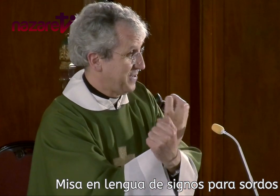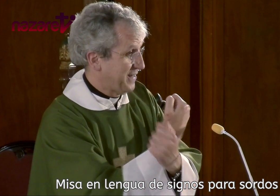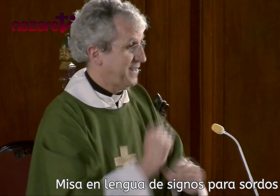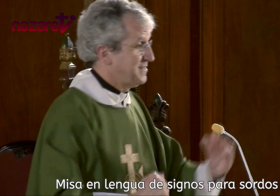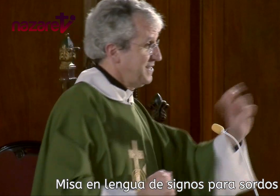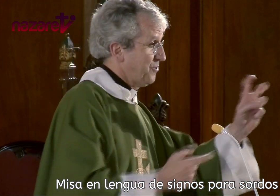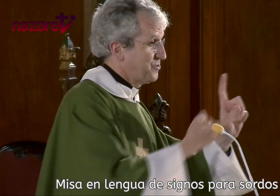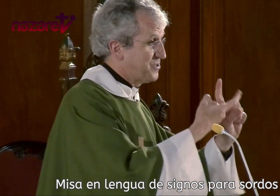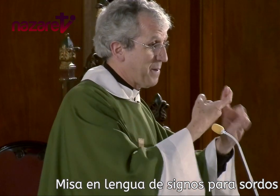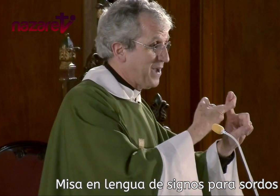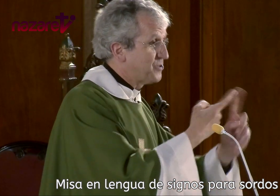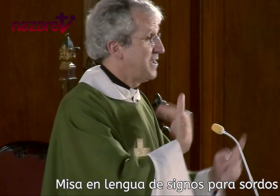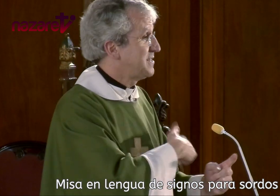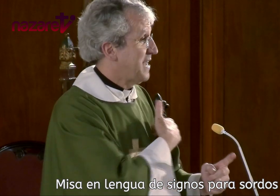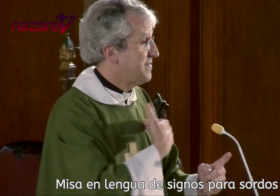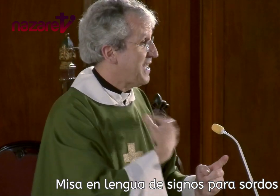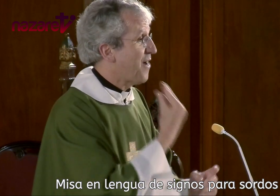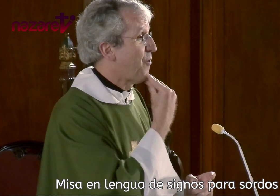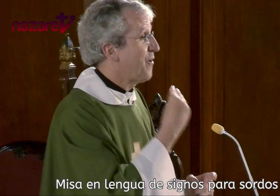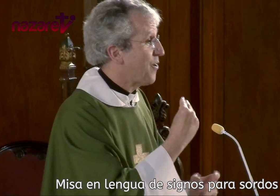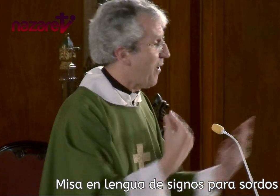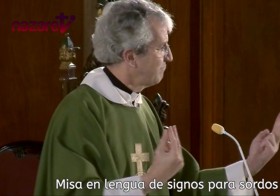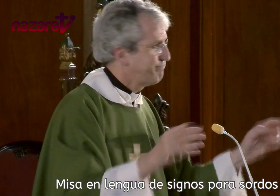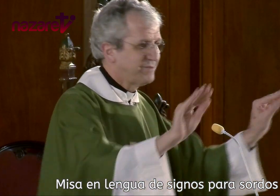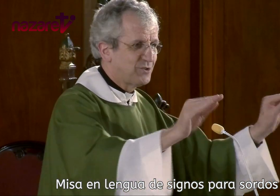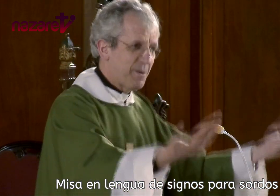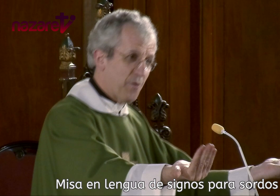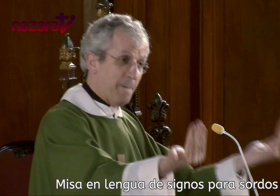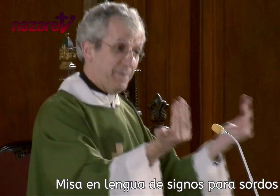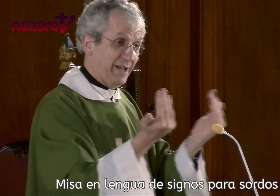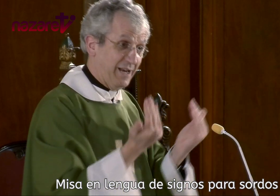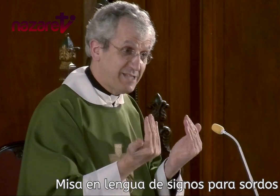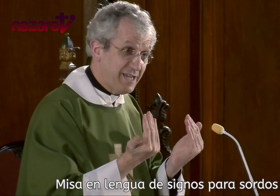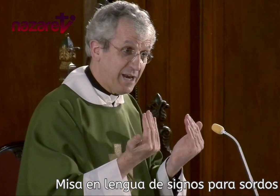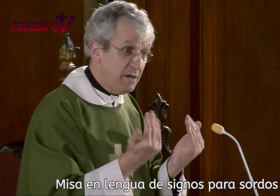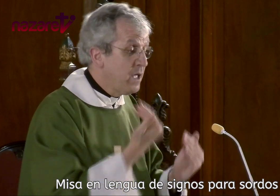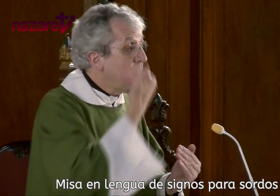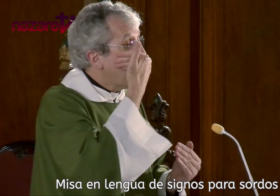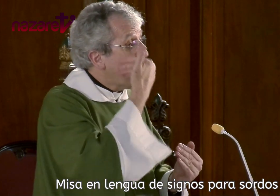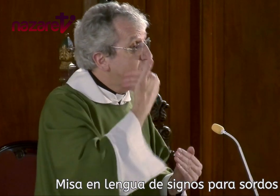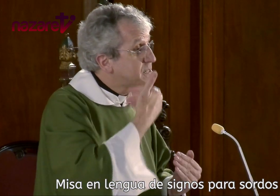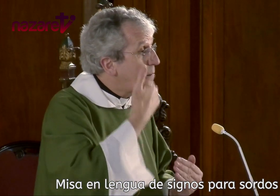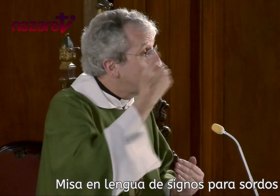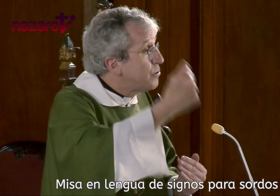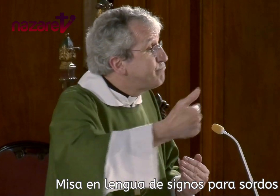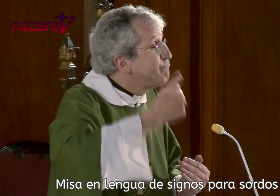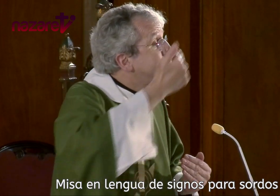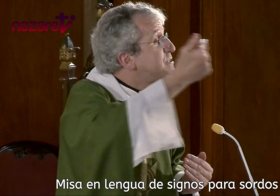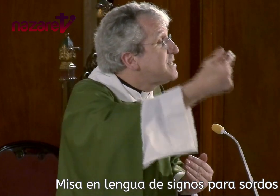andrés y otros dos hermanos santiago y juan los llamó para que les siguieran el sábado siguiente